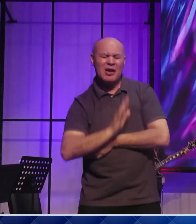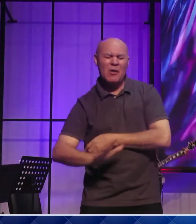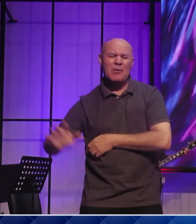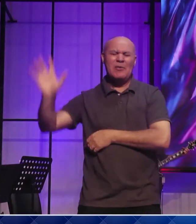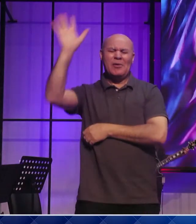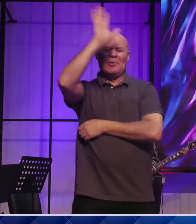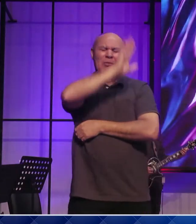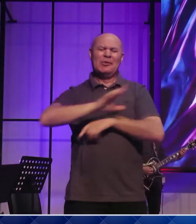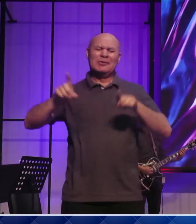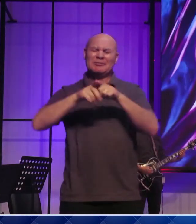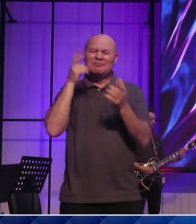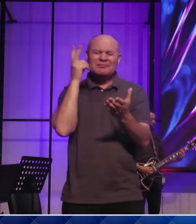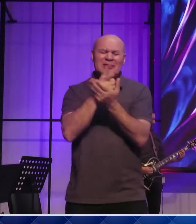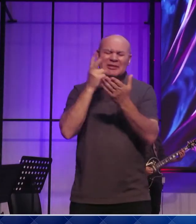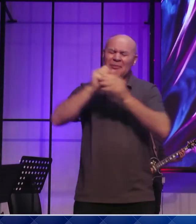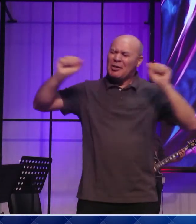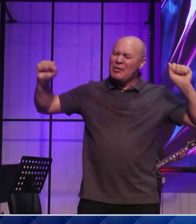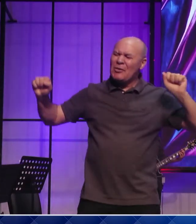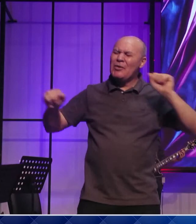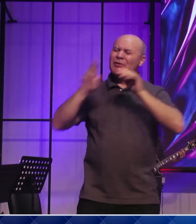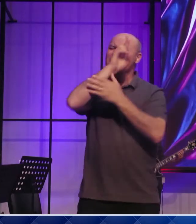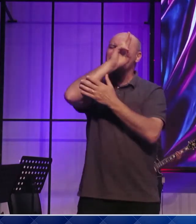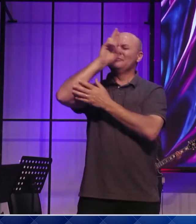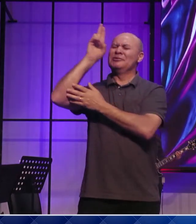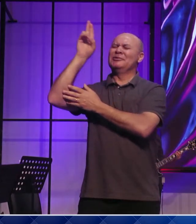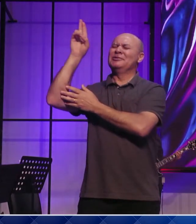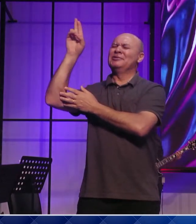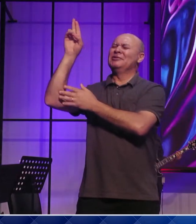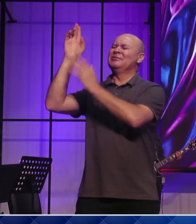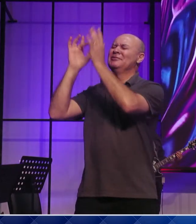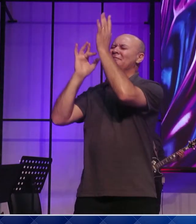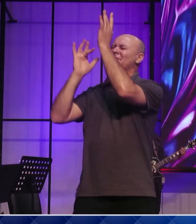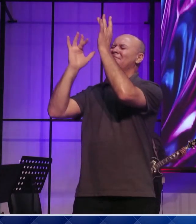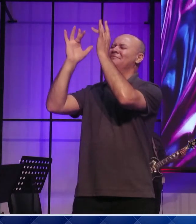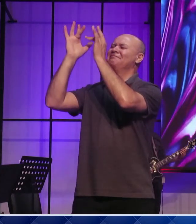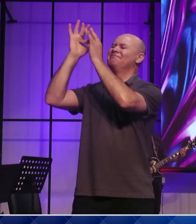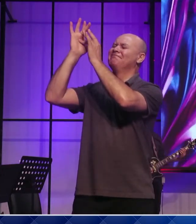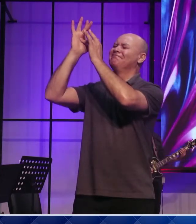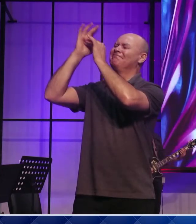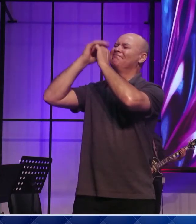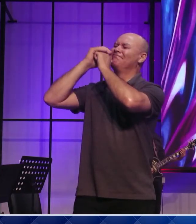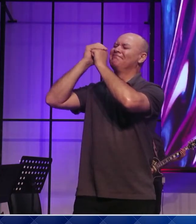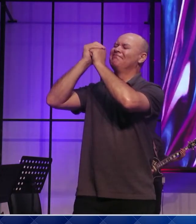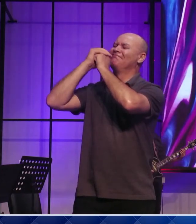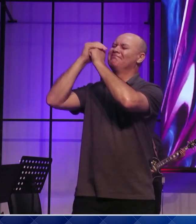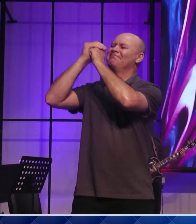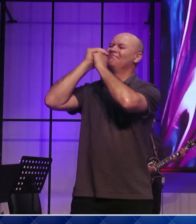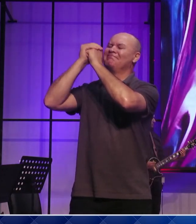exaltando o teu nome, Pai, em nome de Jesus Cristo.